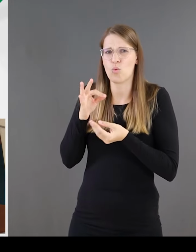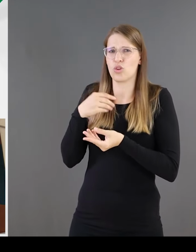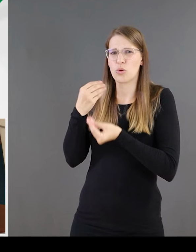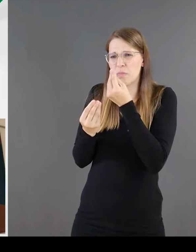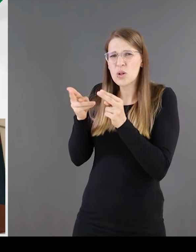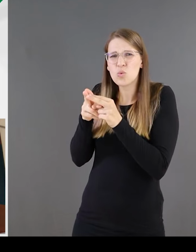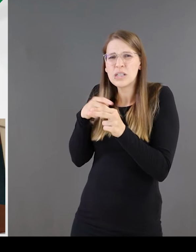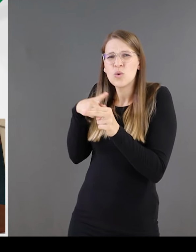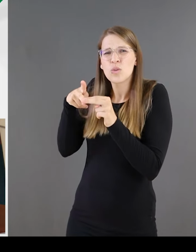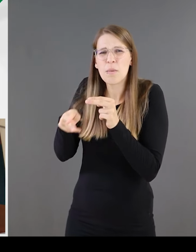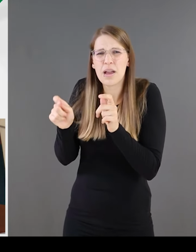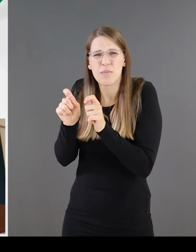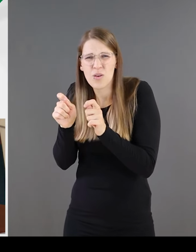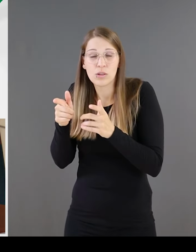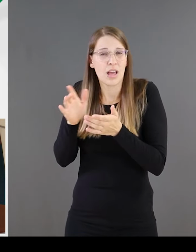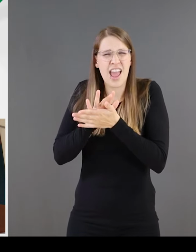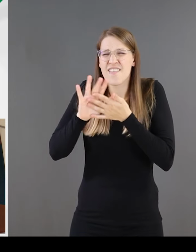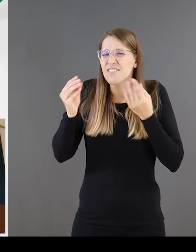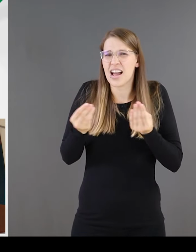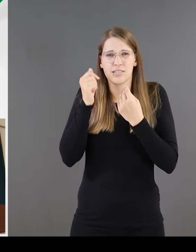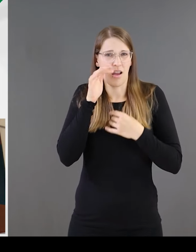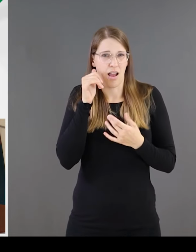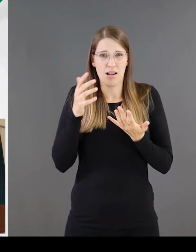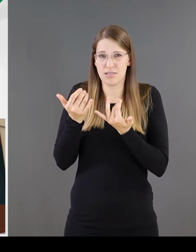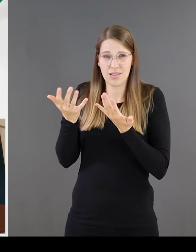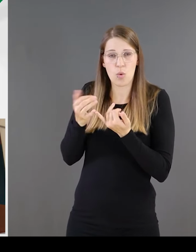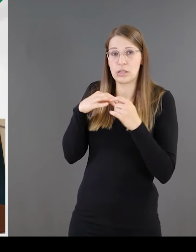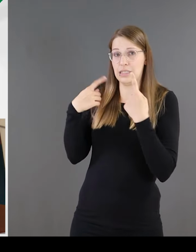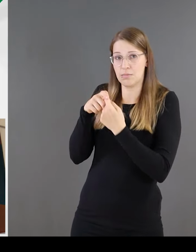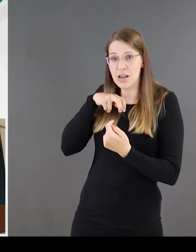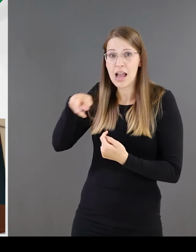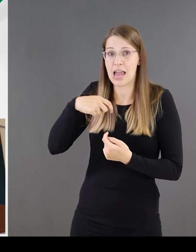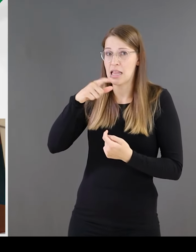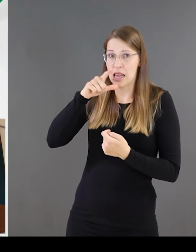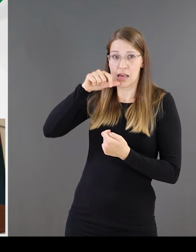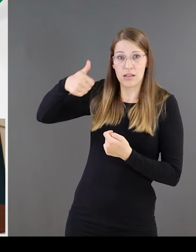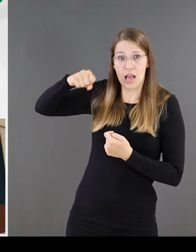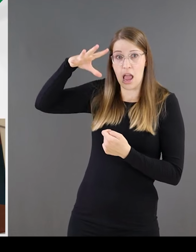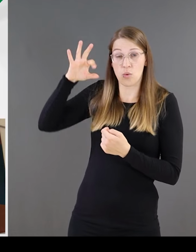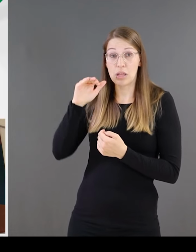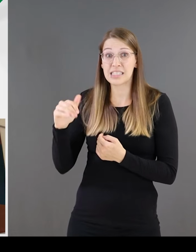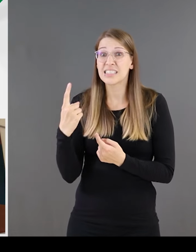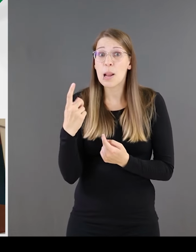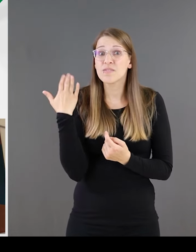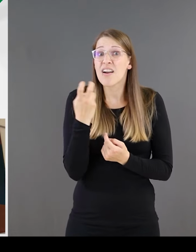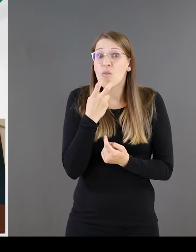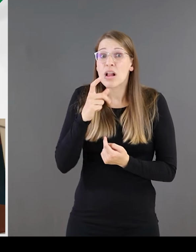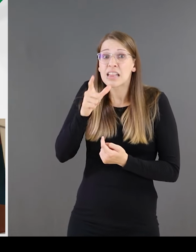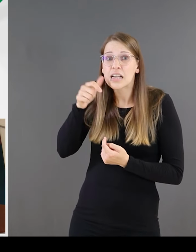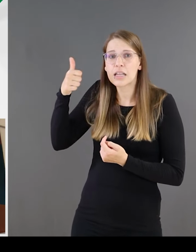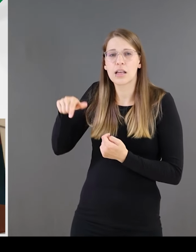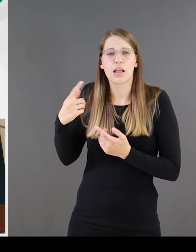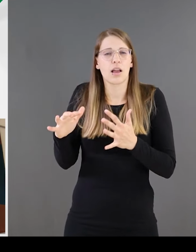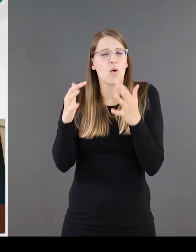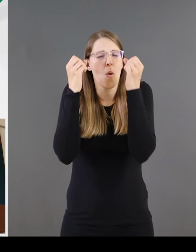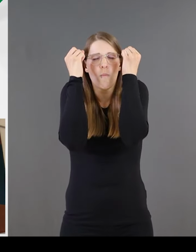sie in ihrem Spiel. Oder ganz einfache Dinge wie man betritt das Zimmer und schaltet das Licht ein, obwohl das Kind das Licht einschalten wollte.